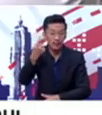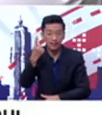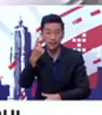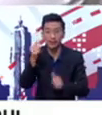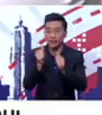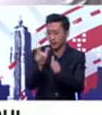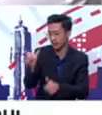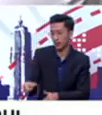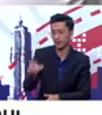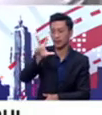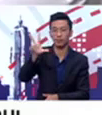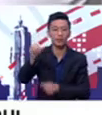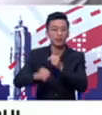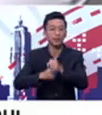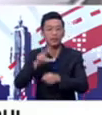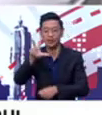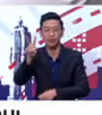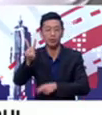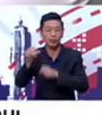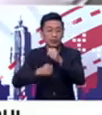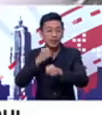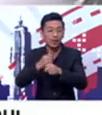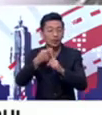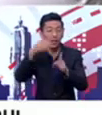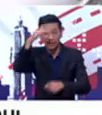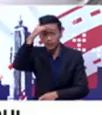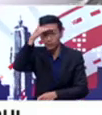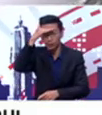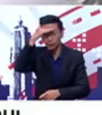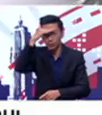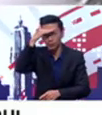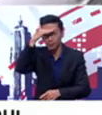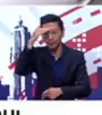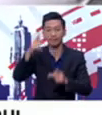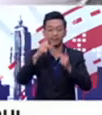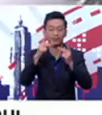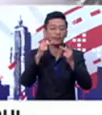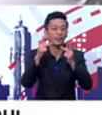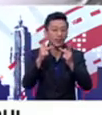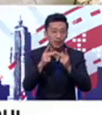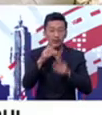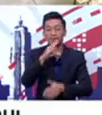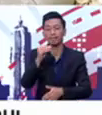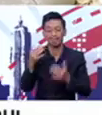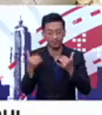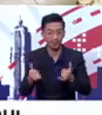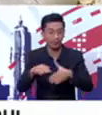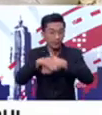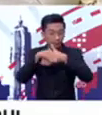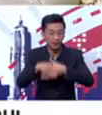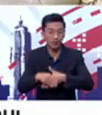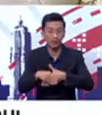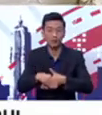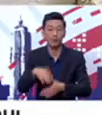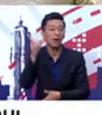Tangkak, Johor itu membuahkan keserasian yang disempurnakan dengan ikatan perkahwinan. Amin Zuhaili